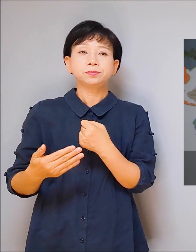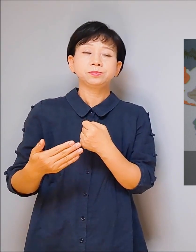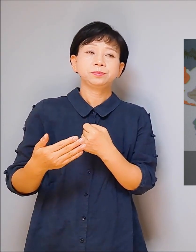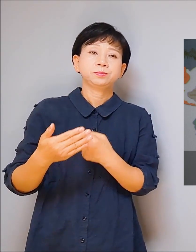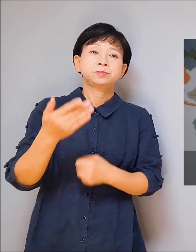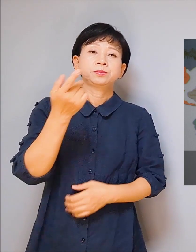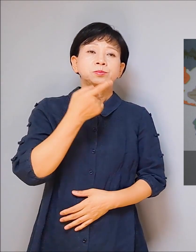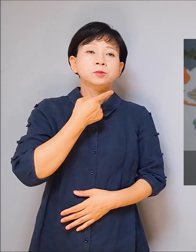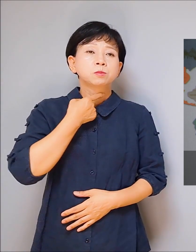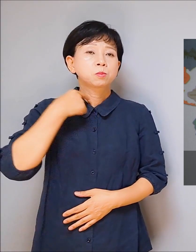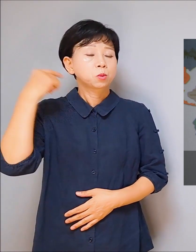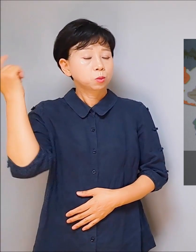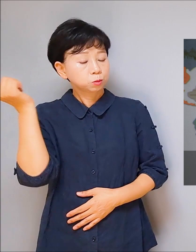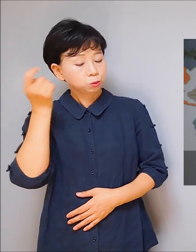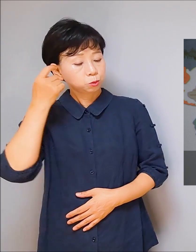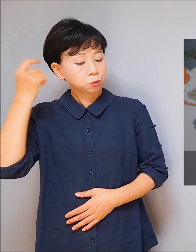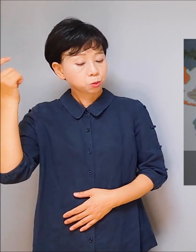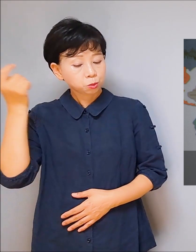은혜.